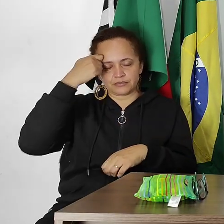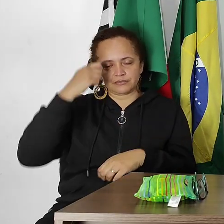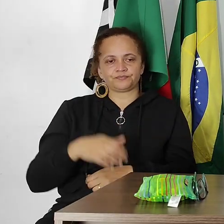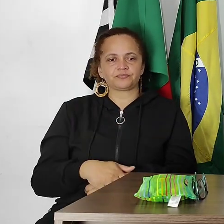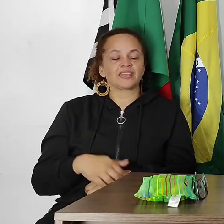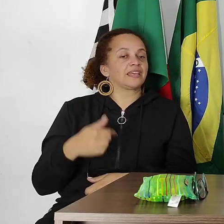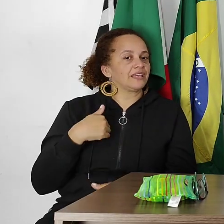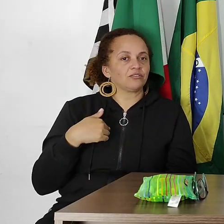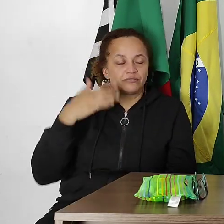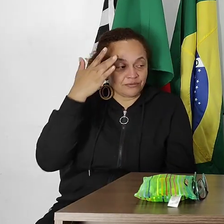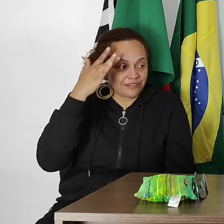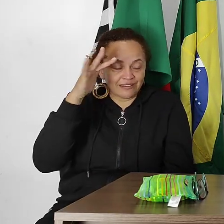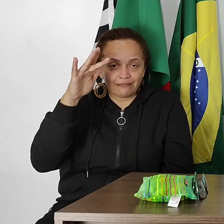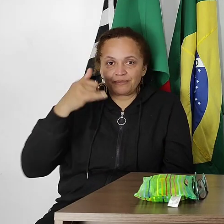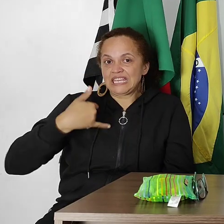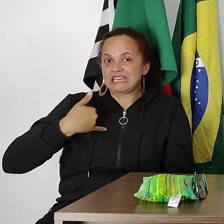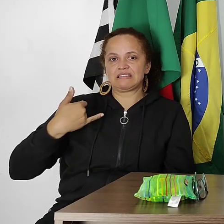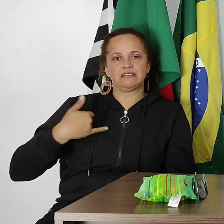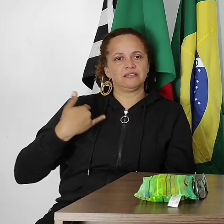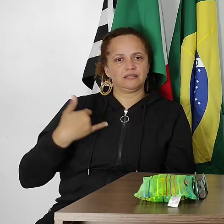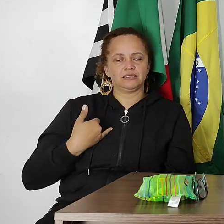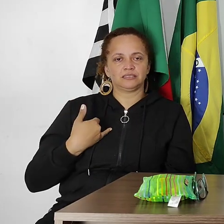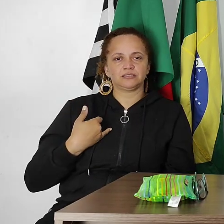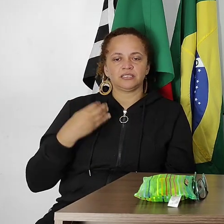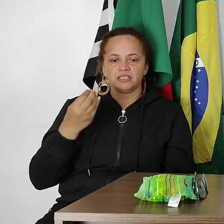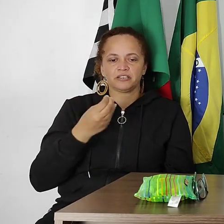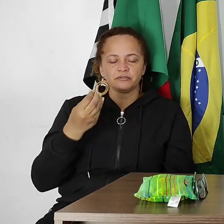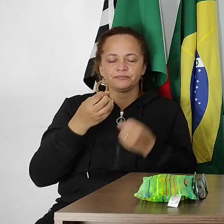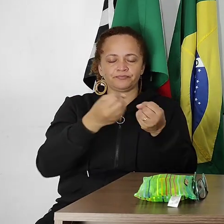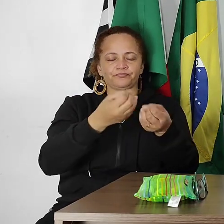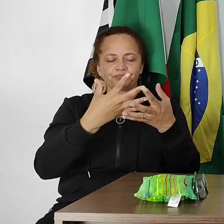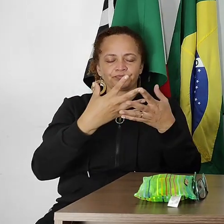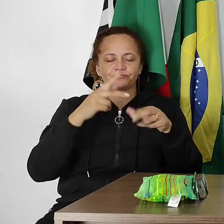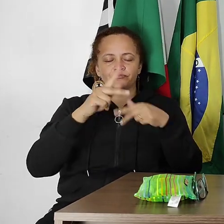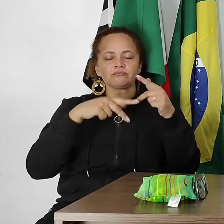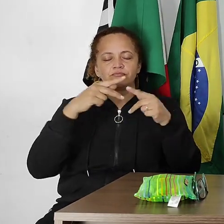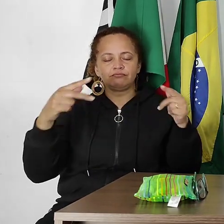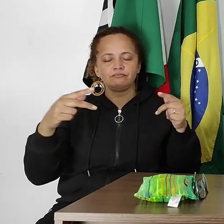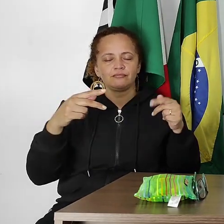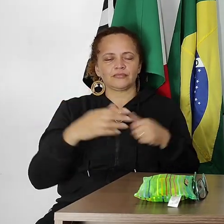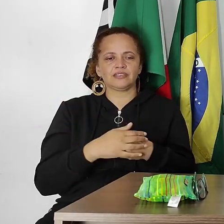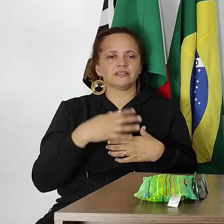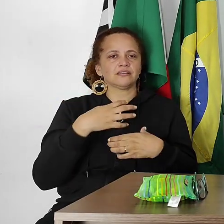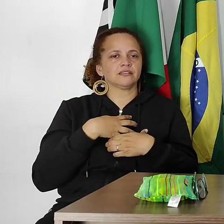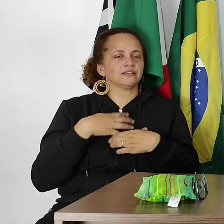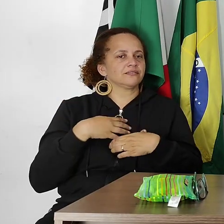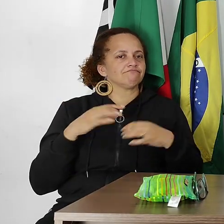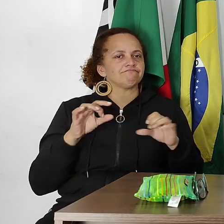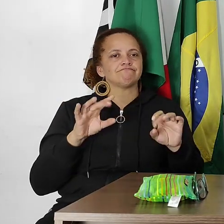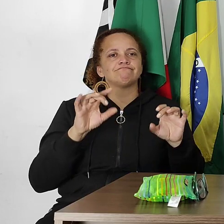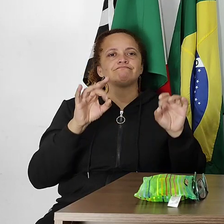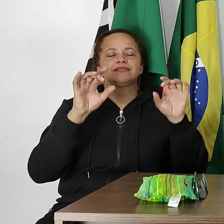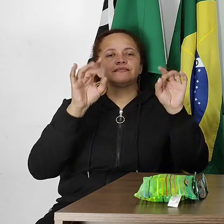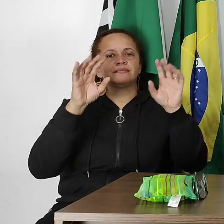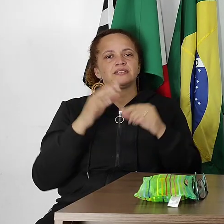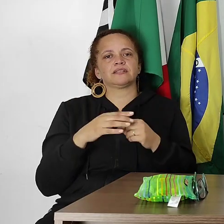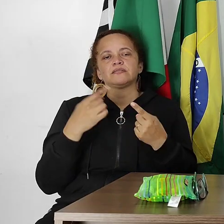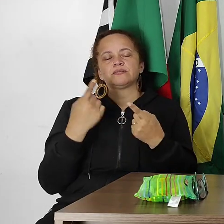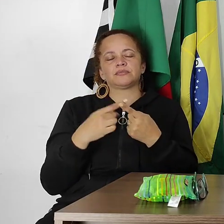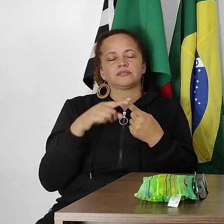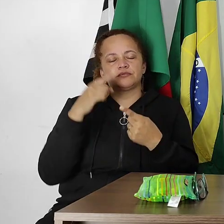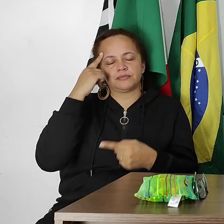eu achei que eu era, sabe, especial. Porque eu já estava pensando em fazer outra loucura.